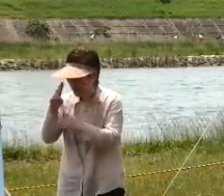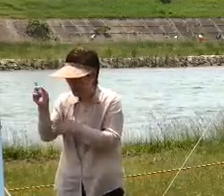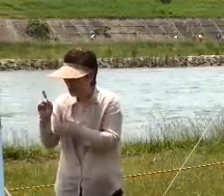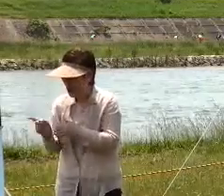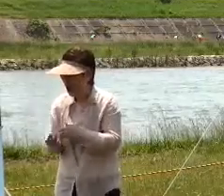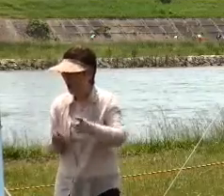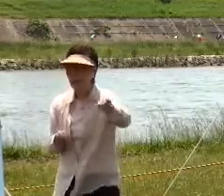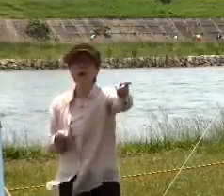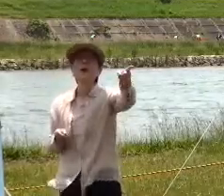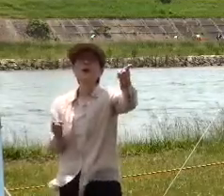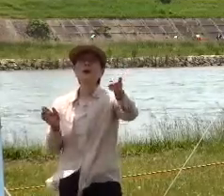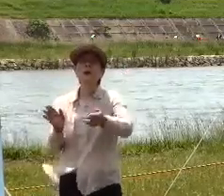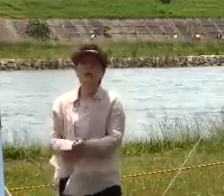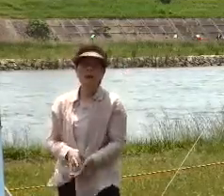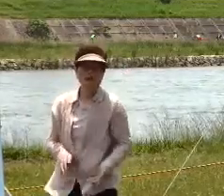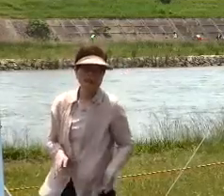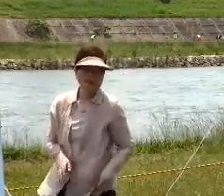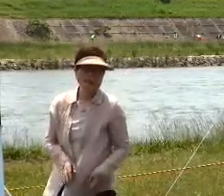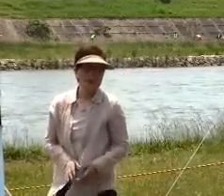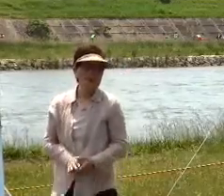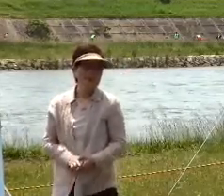うん、今になくすと思う。